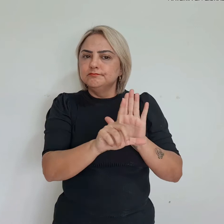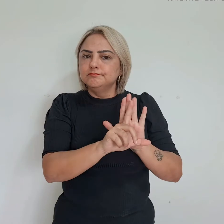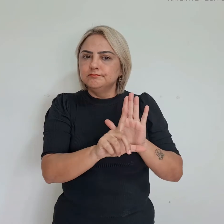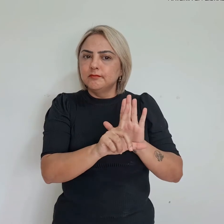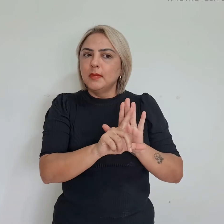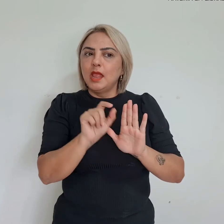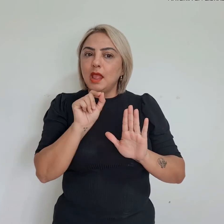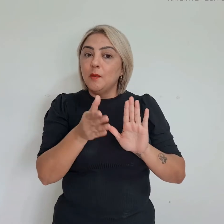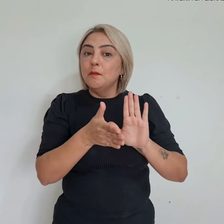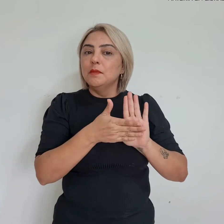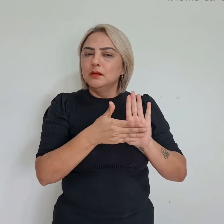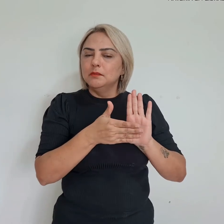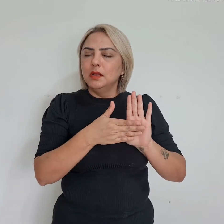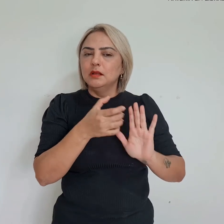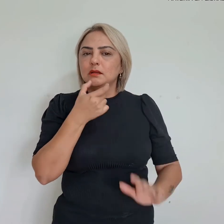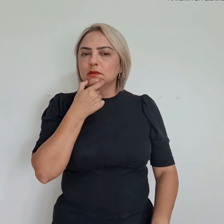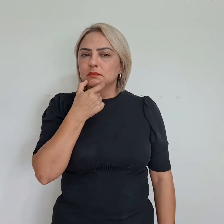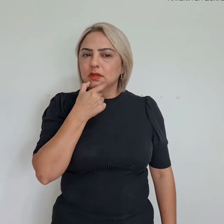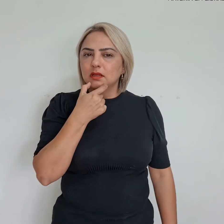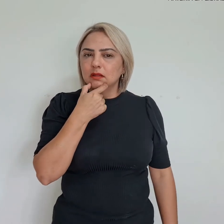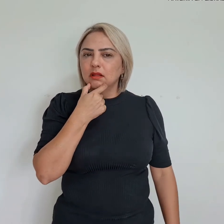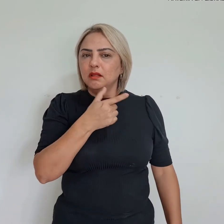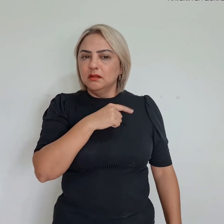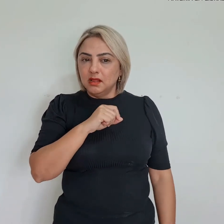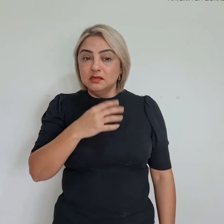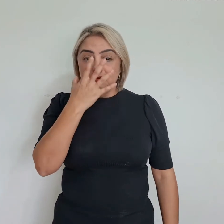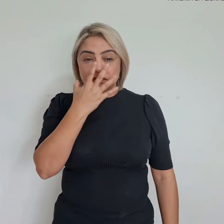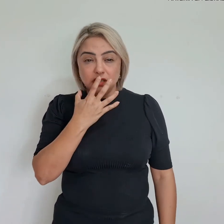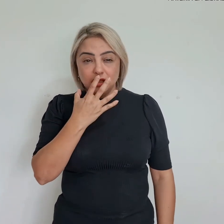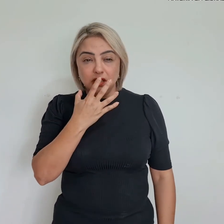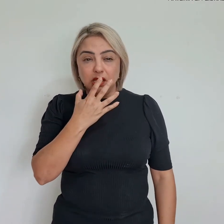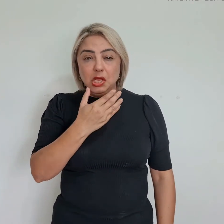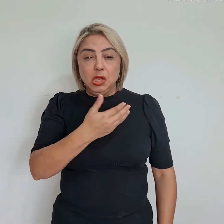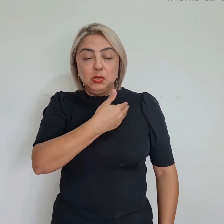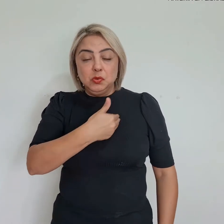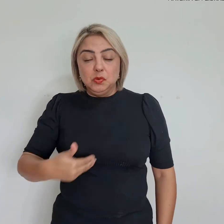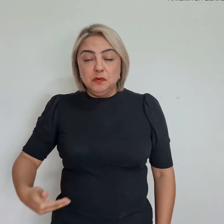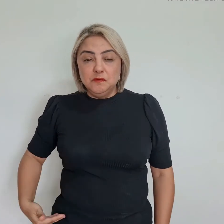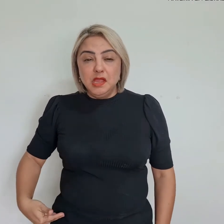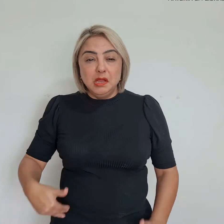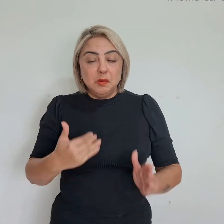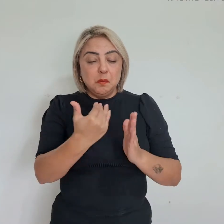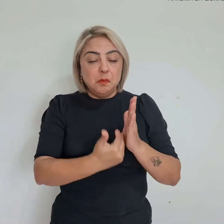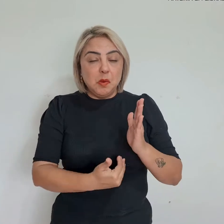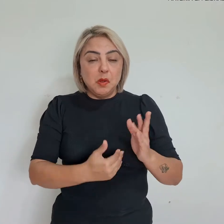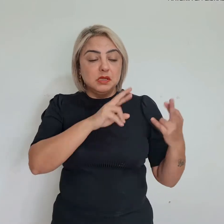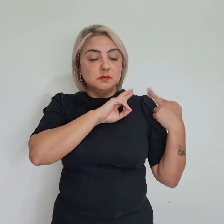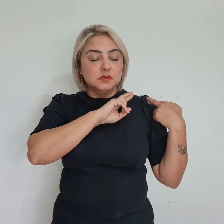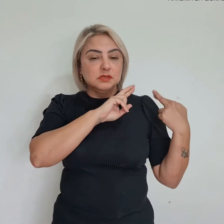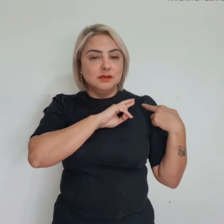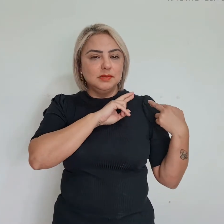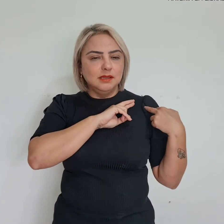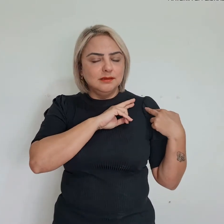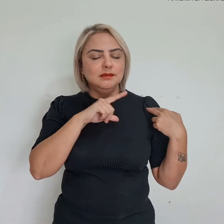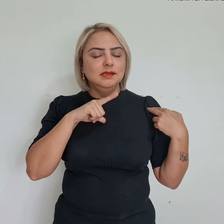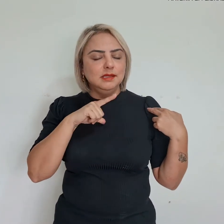administrativa, será uma pauta neoliberal conservadora do Estado mínimo, em que vai trazer